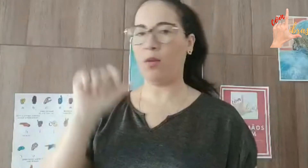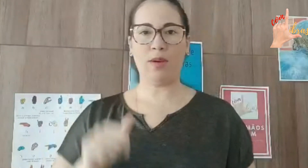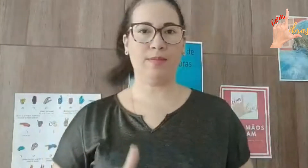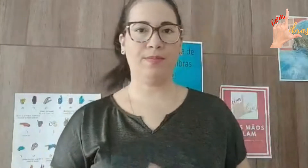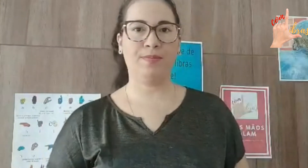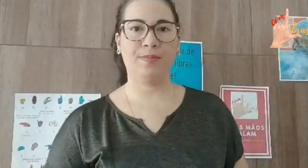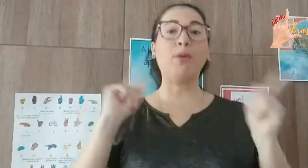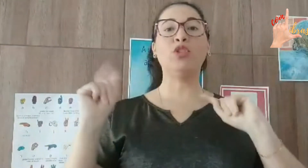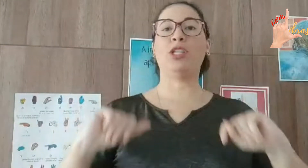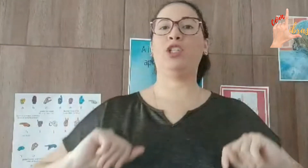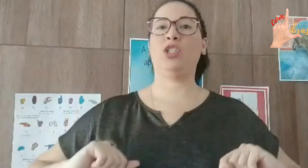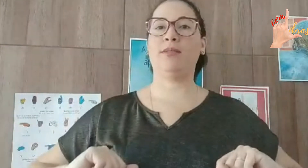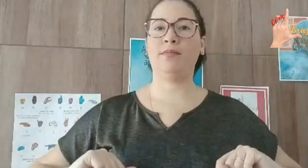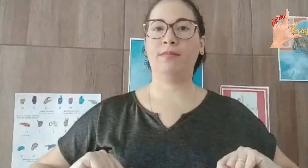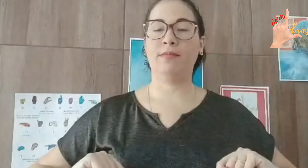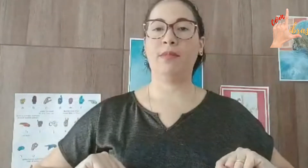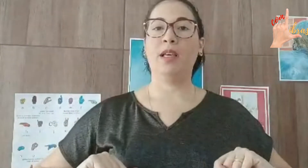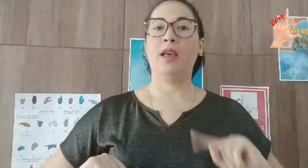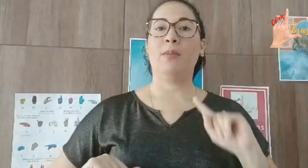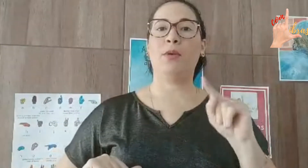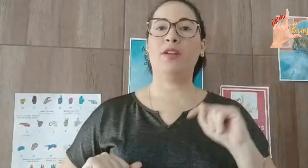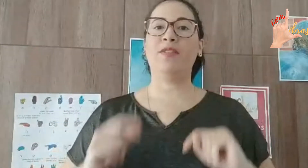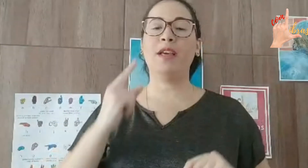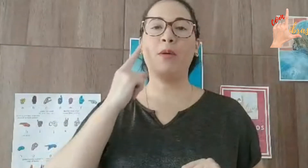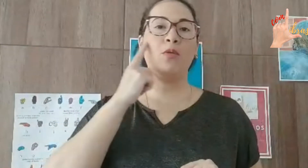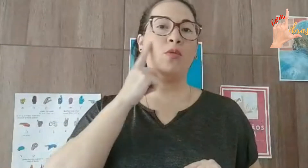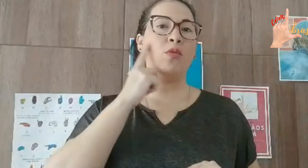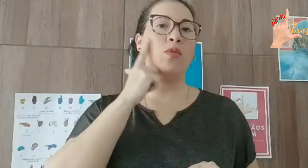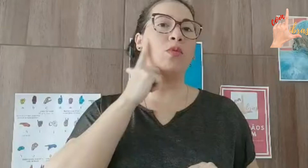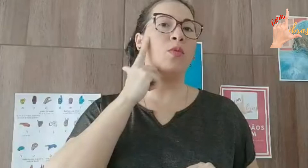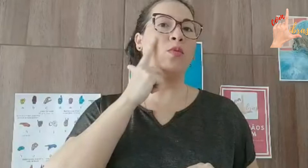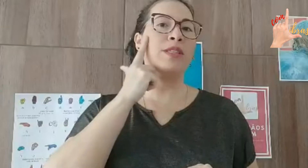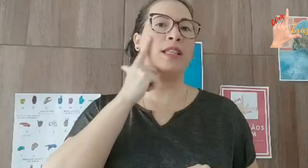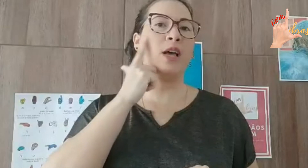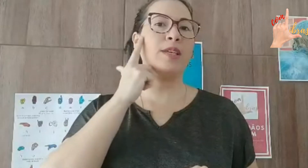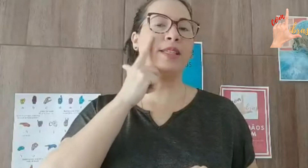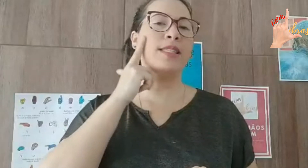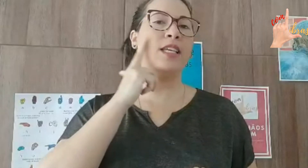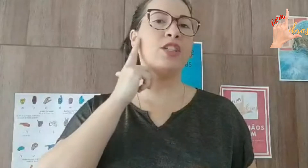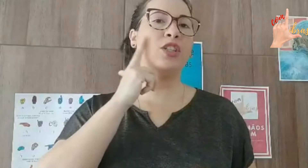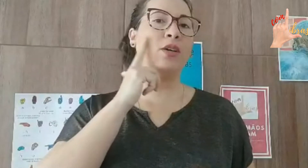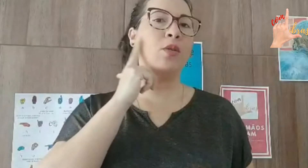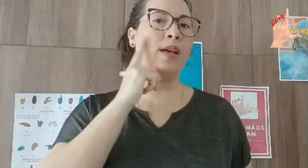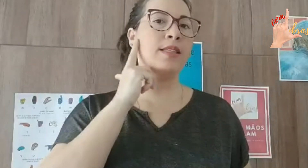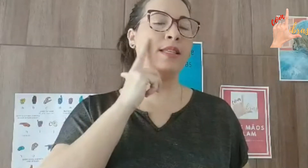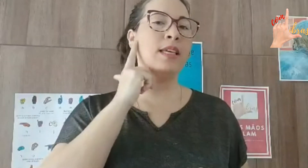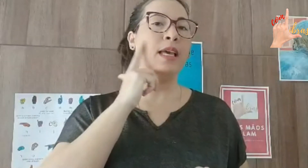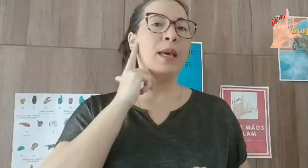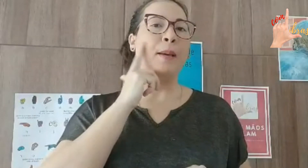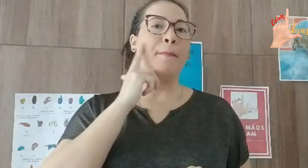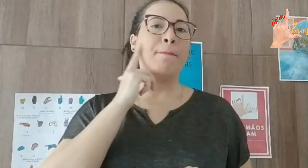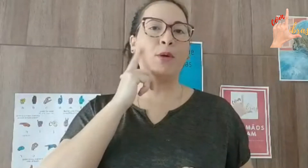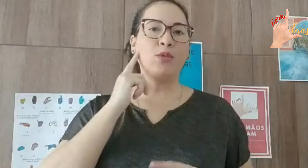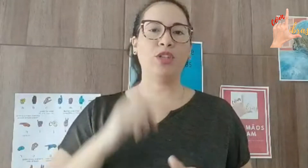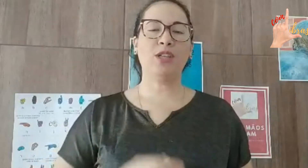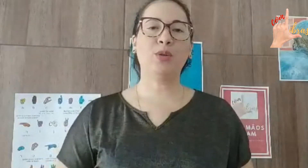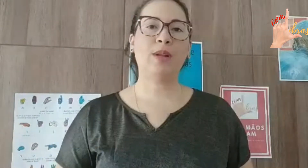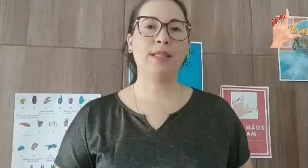Água. Bochecha. Bora ver um sinal que seja com esse ponto de